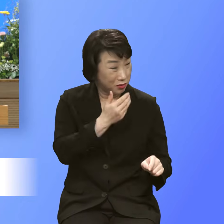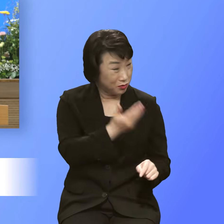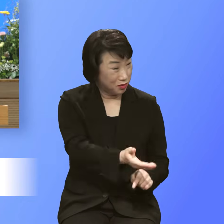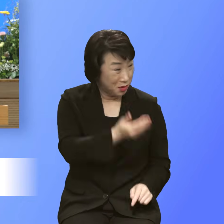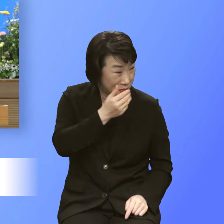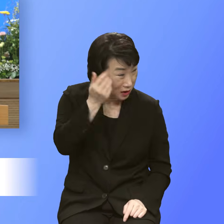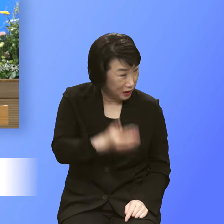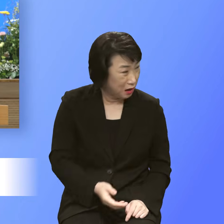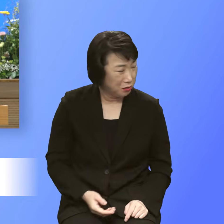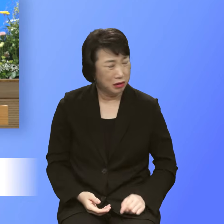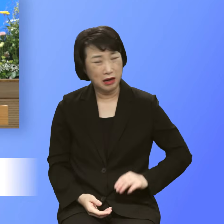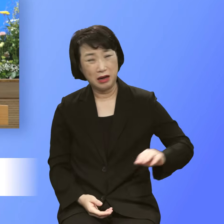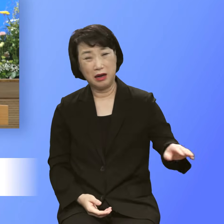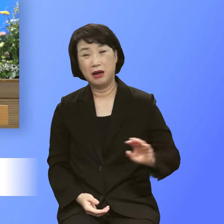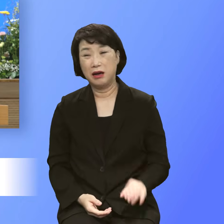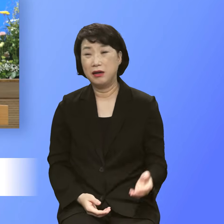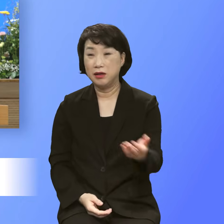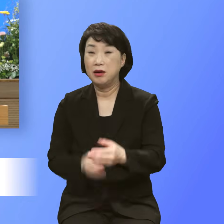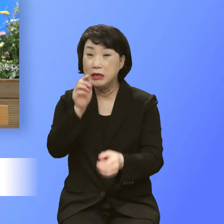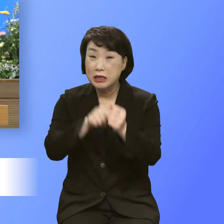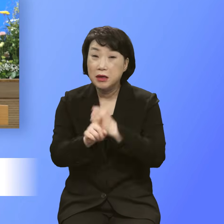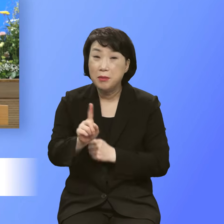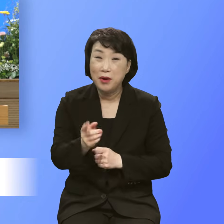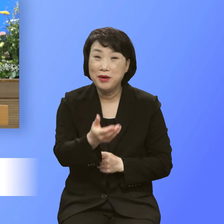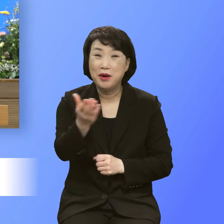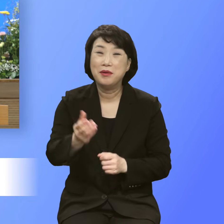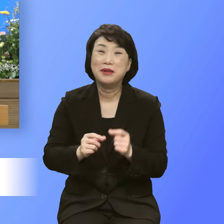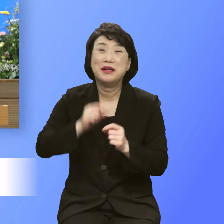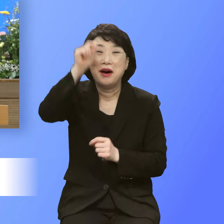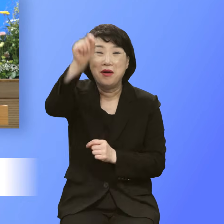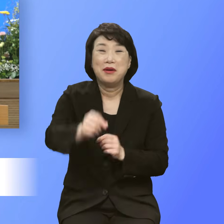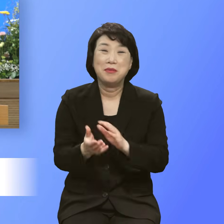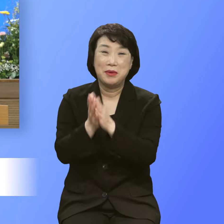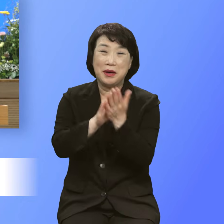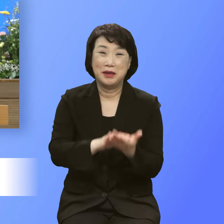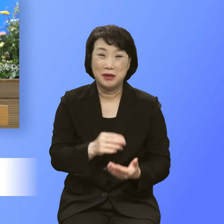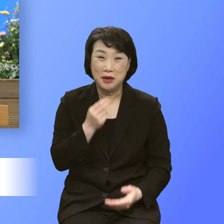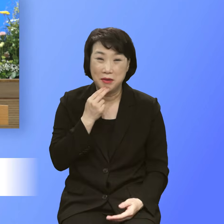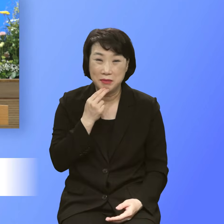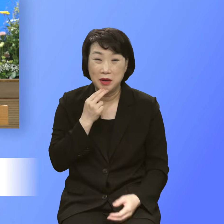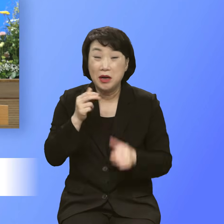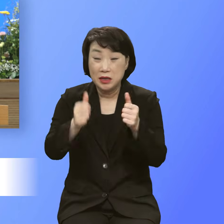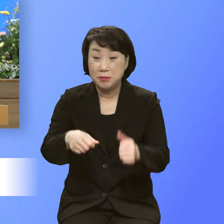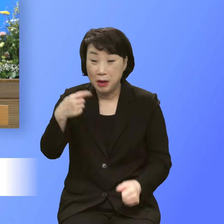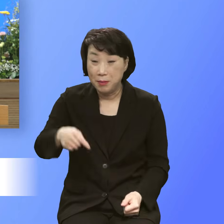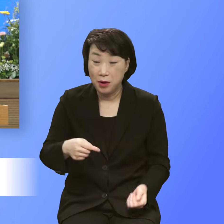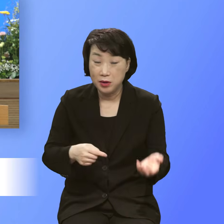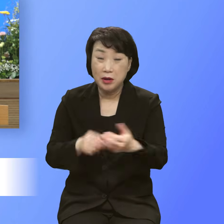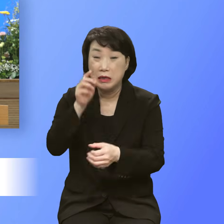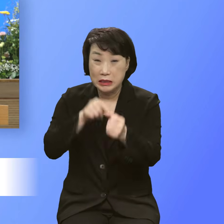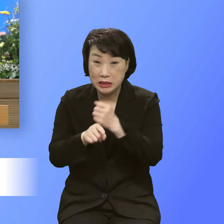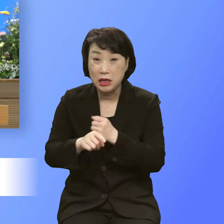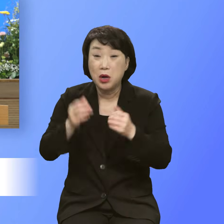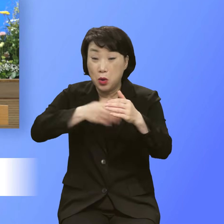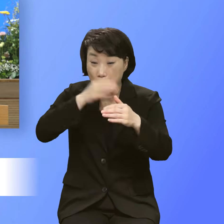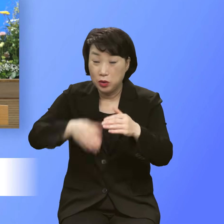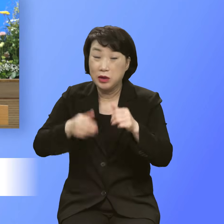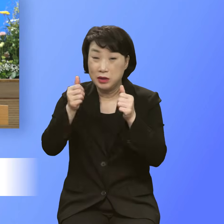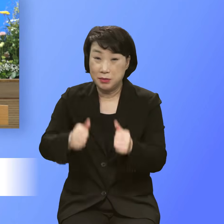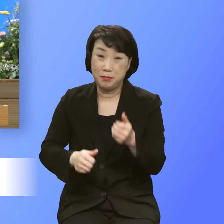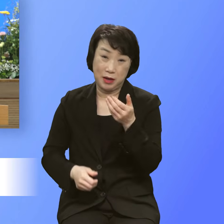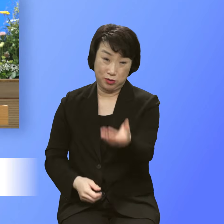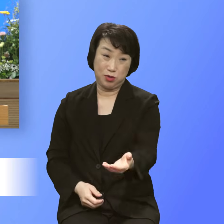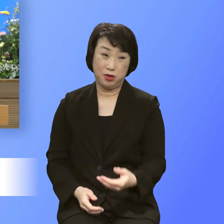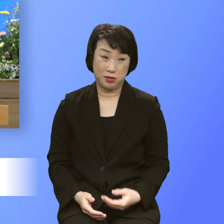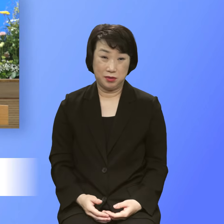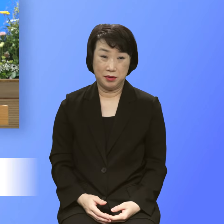말이야. 진리가 뭐냐? 영원히 변하지 않는 거야. 심판이 뭐냐? 진리로 공의로 심판하는